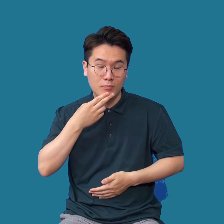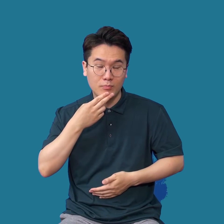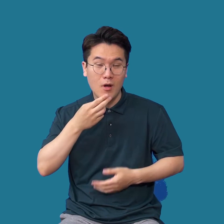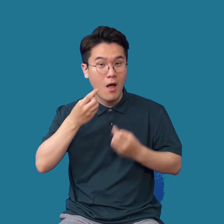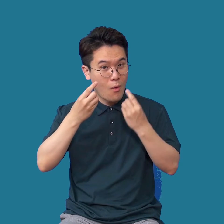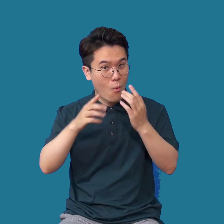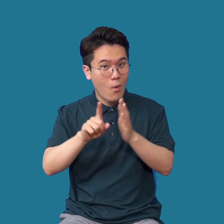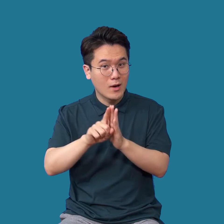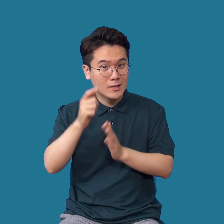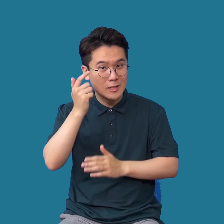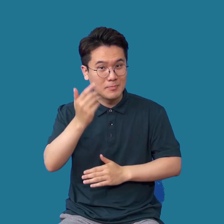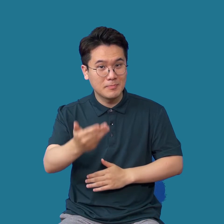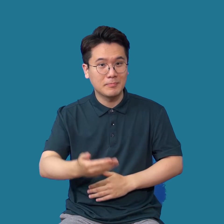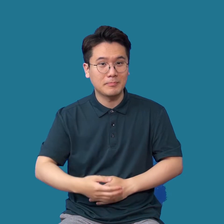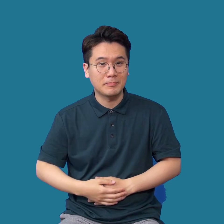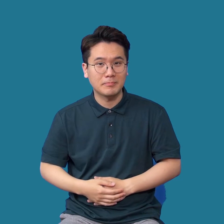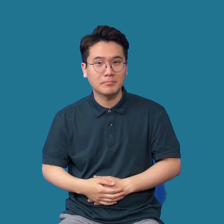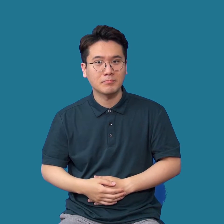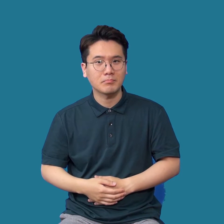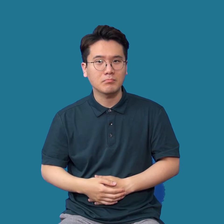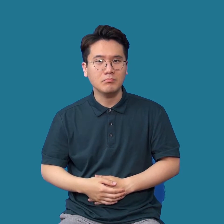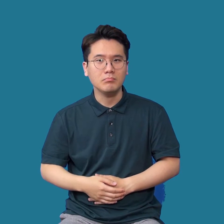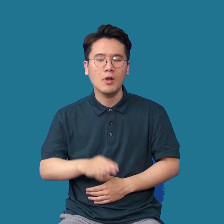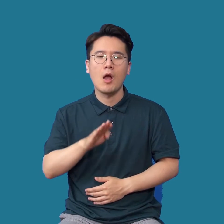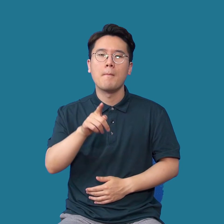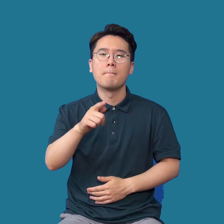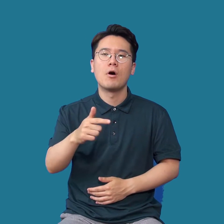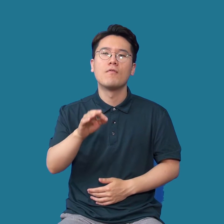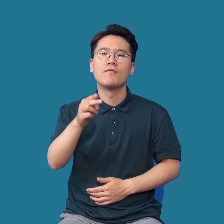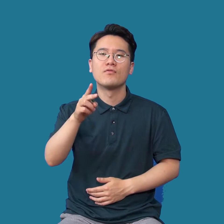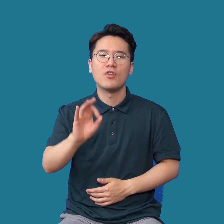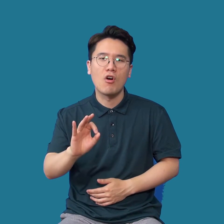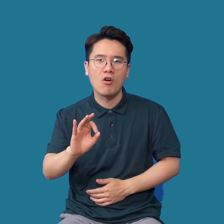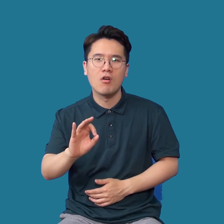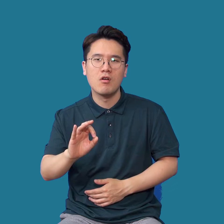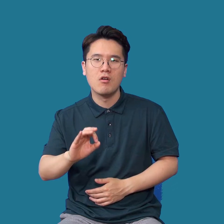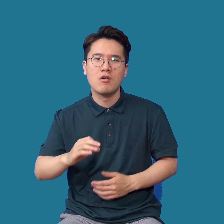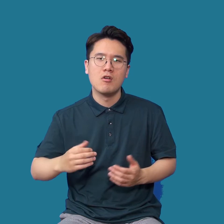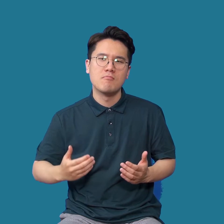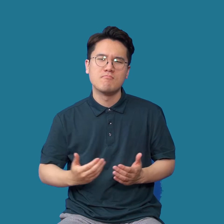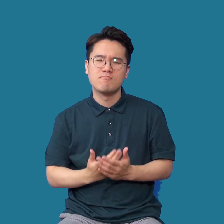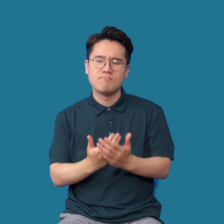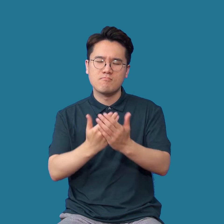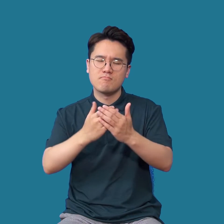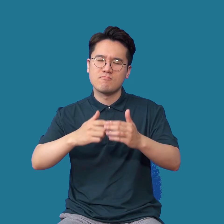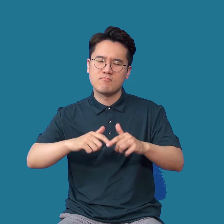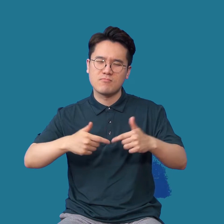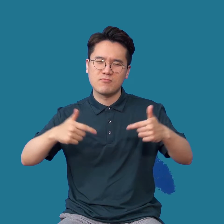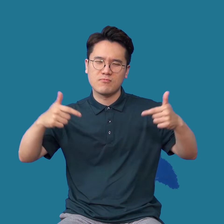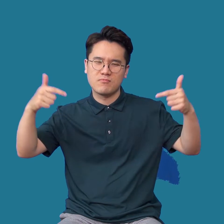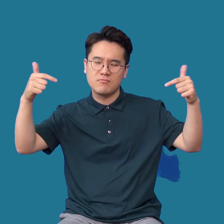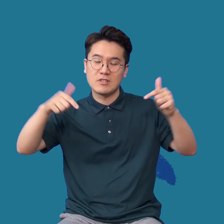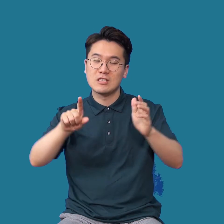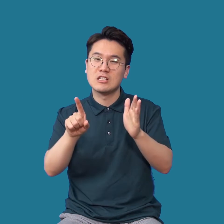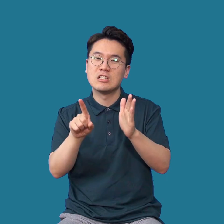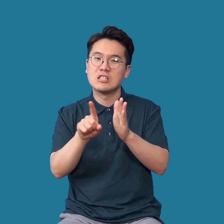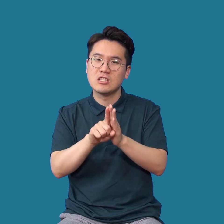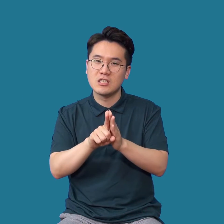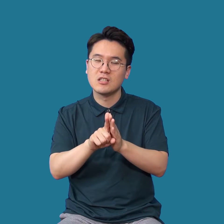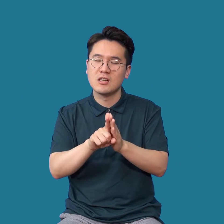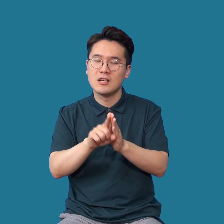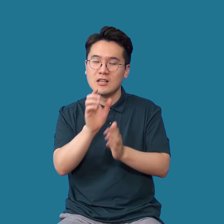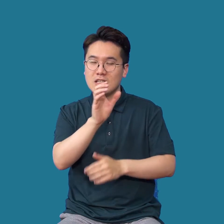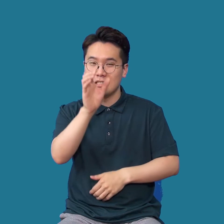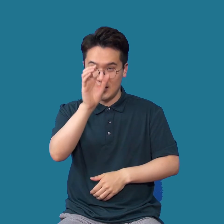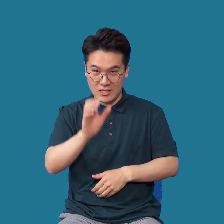번영신학이라는 것이 있습니다. 예수 믿으면 성공하고 번영한다 하는 것이 번영신학입니다. 예수 믿으면